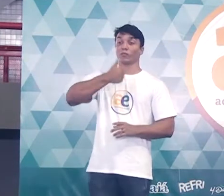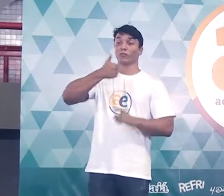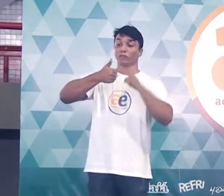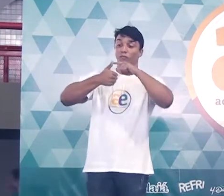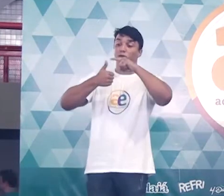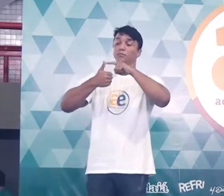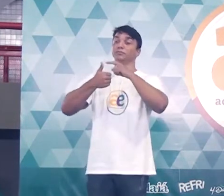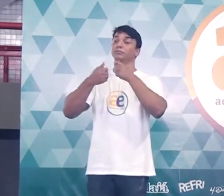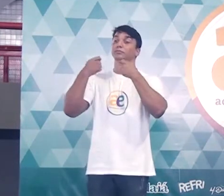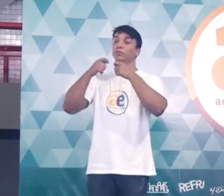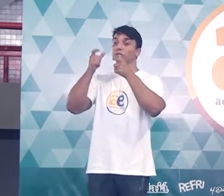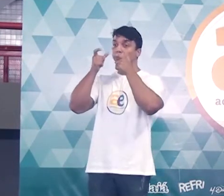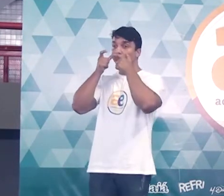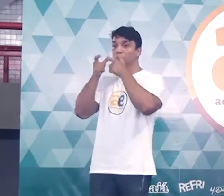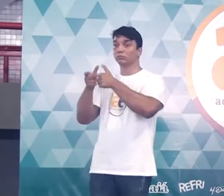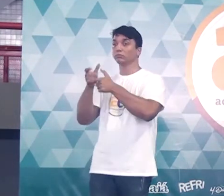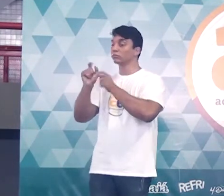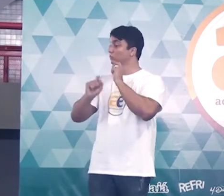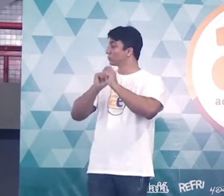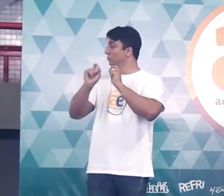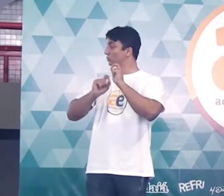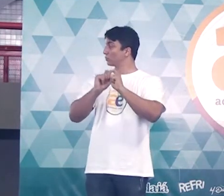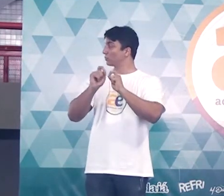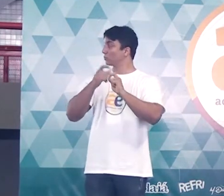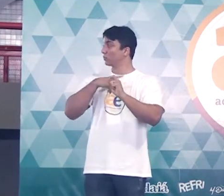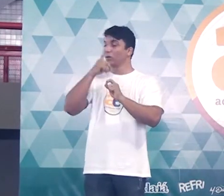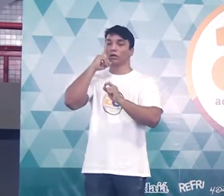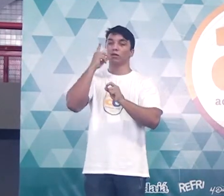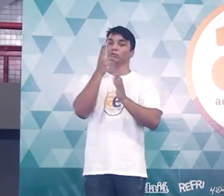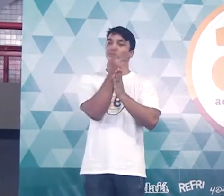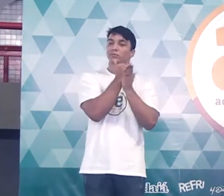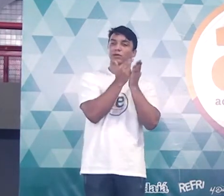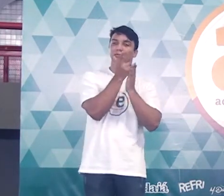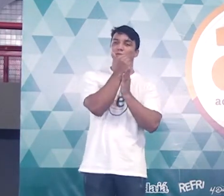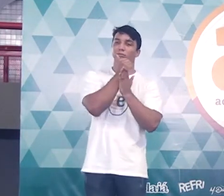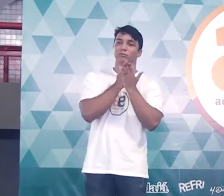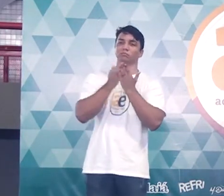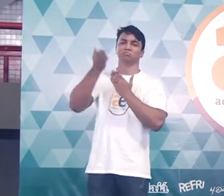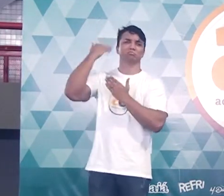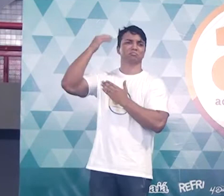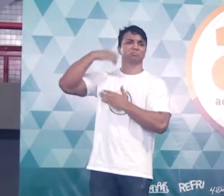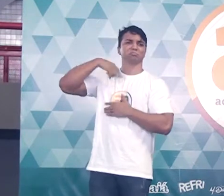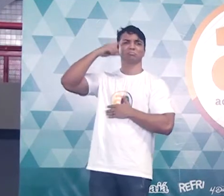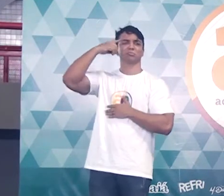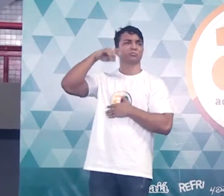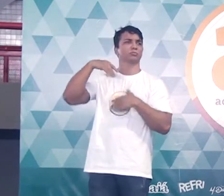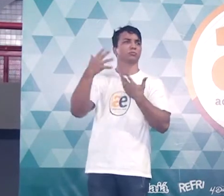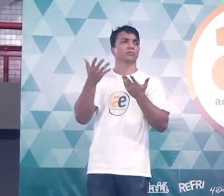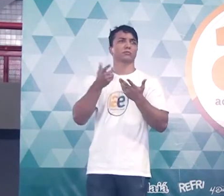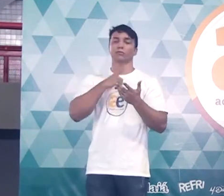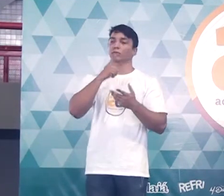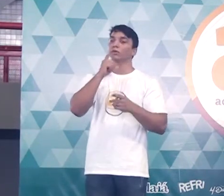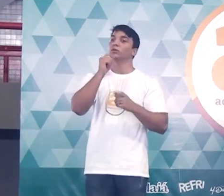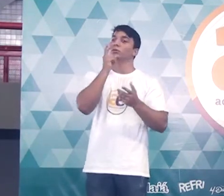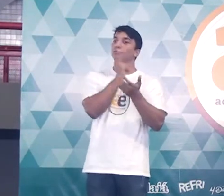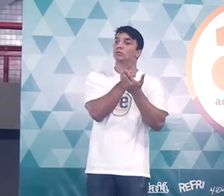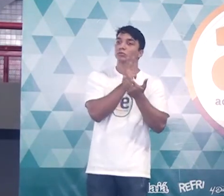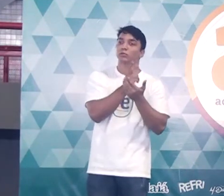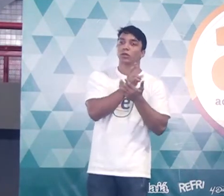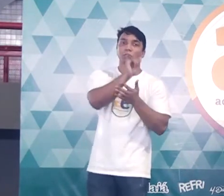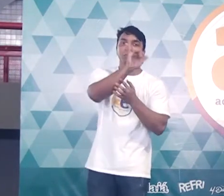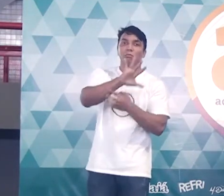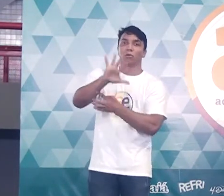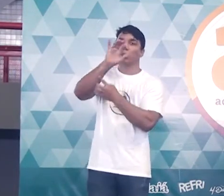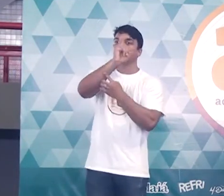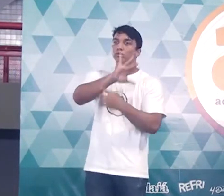que a gente tem que observar. Tinha um desenho animado, não lembro qual era o desenho animado, mas passava muitas imagens